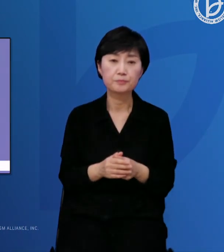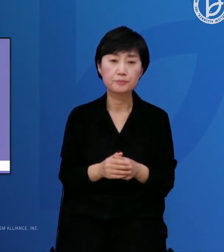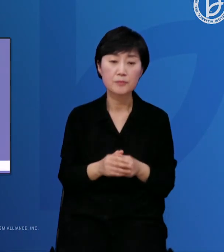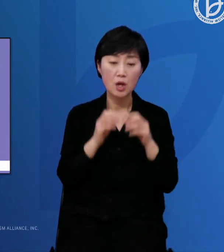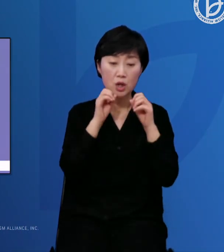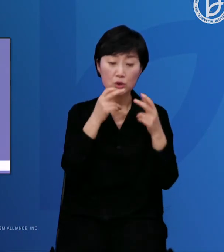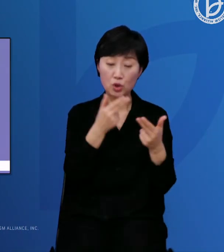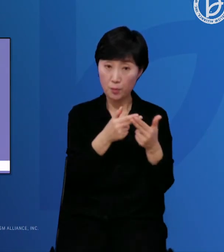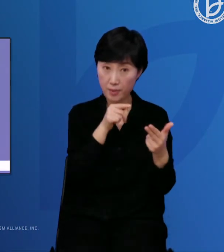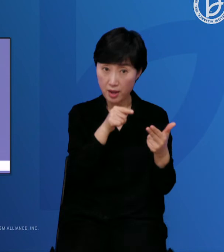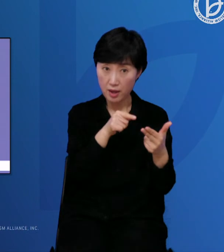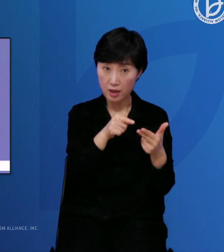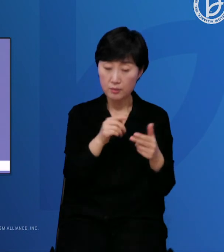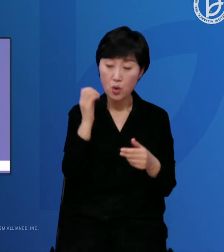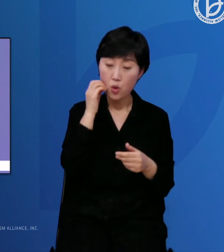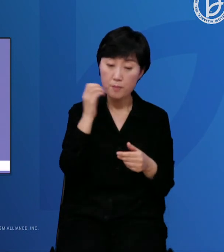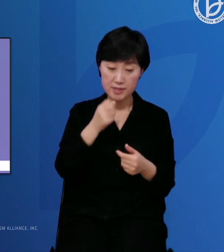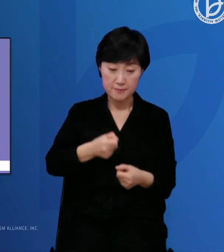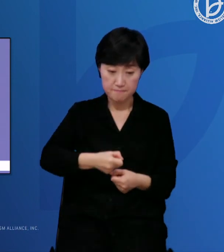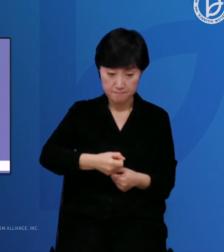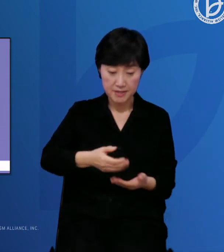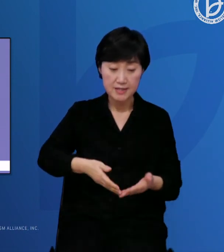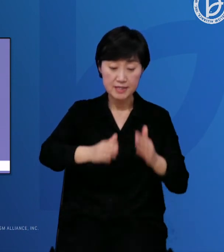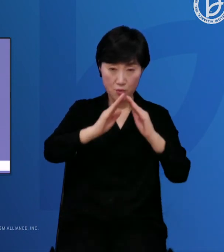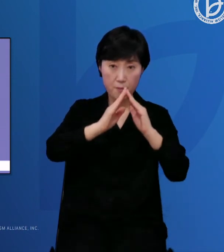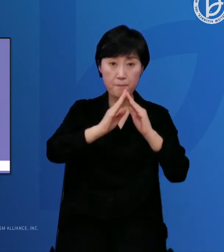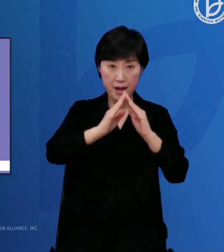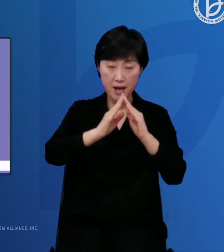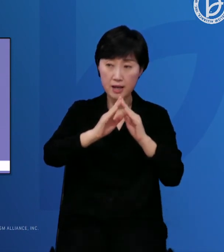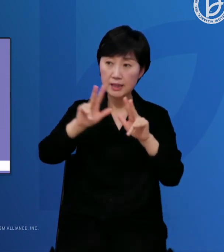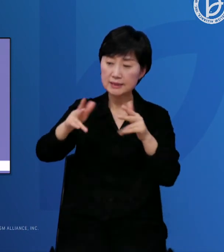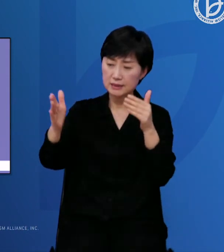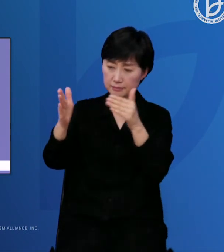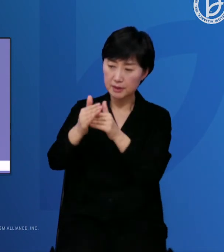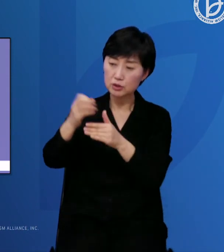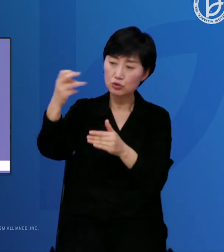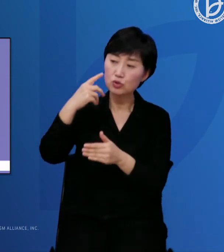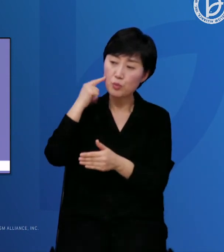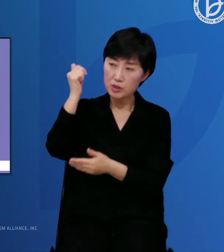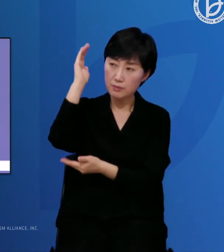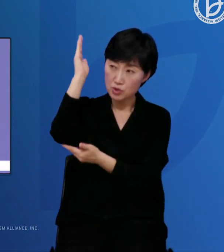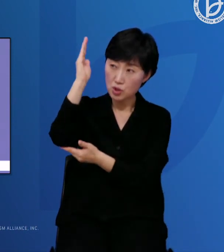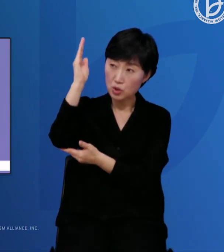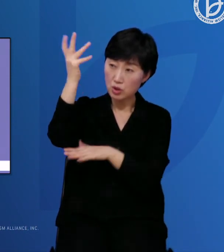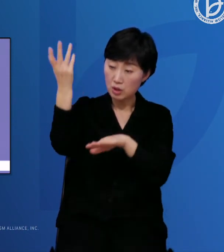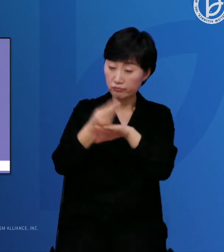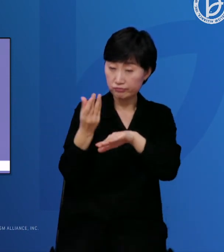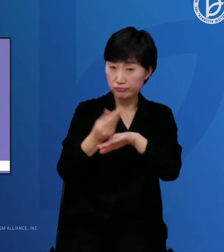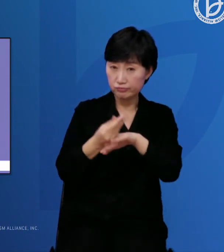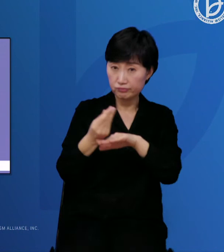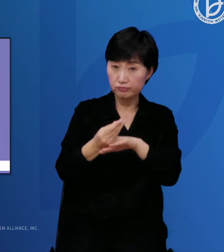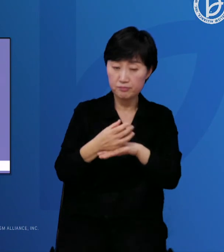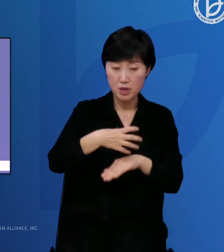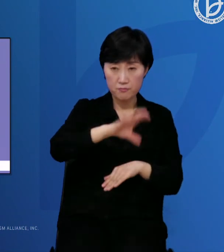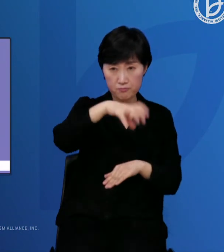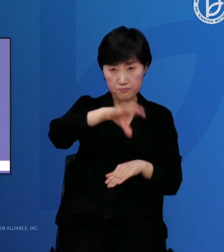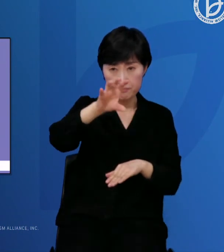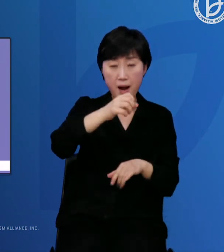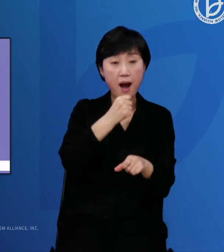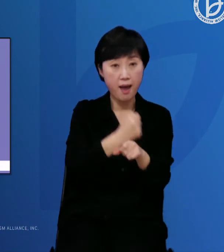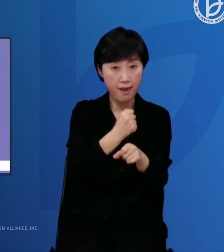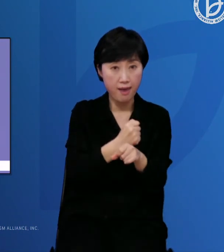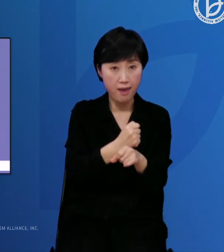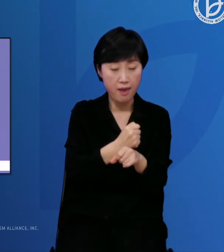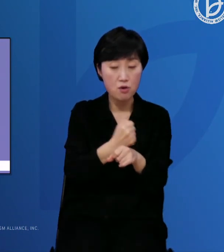전도협회는 공식 홈페이지를 통해 그동안 선포된 유광수 목사의 모든 메시지 동영상과 녹취 파일을 업로드하고 누구나